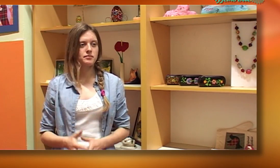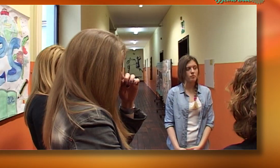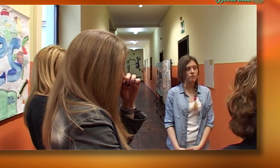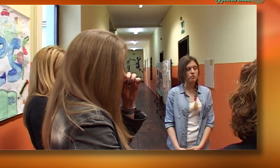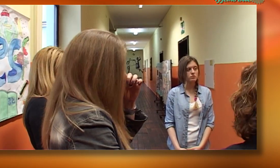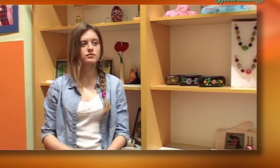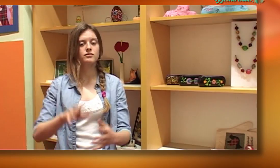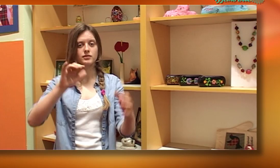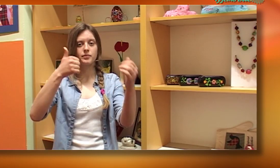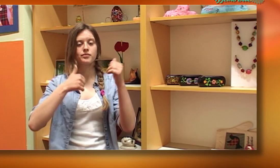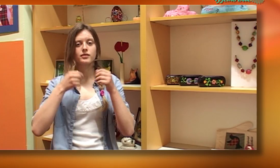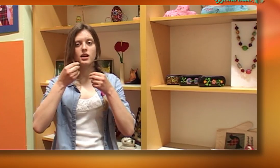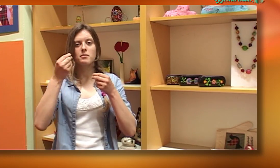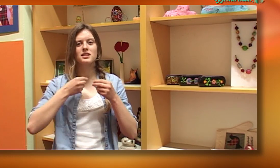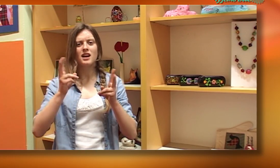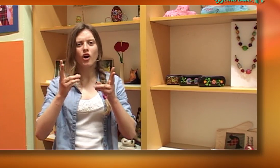to je sve.